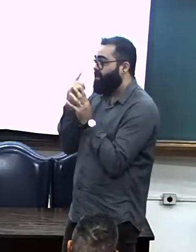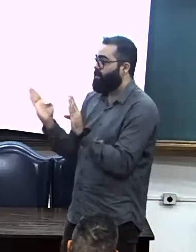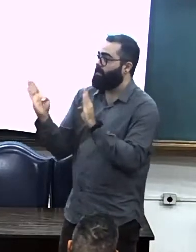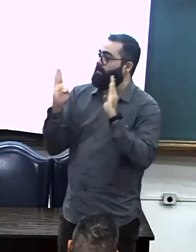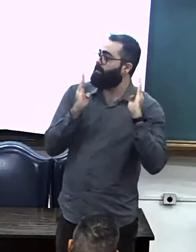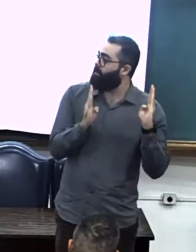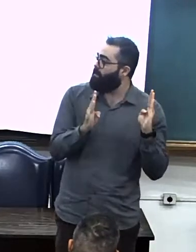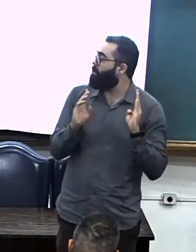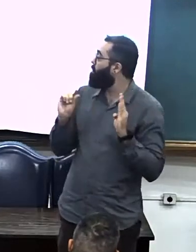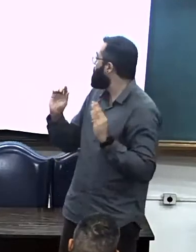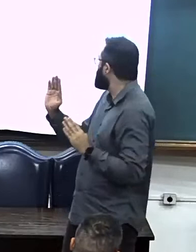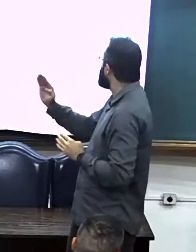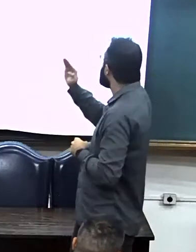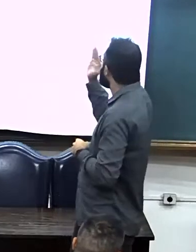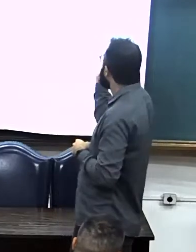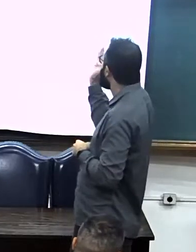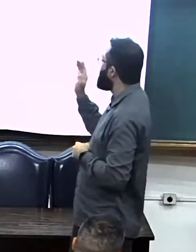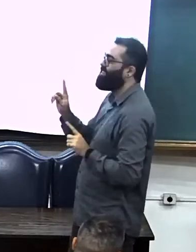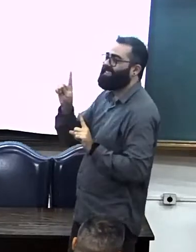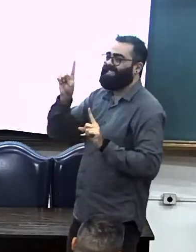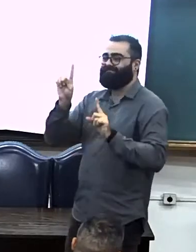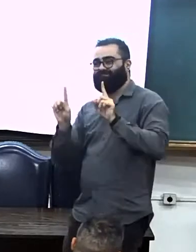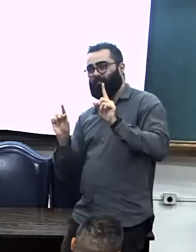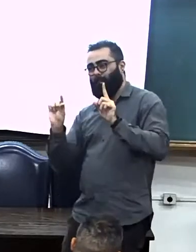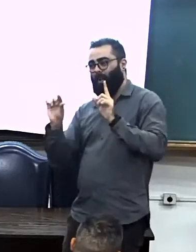A gente vai ver